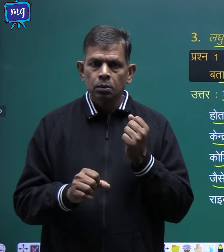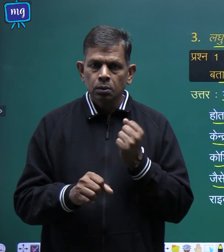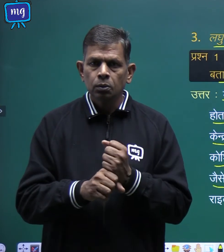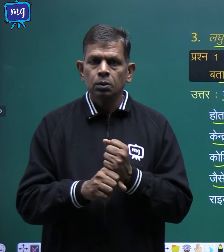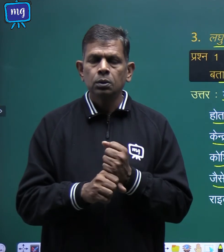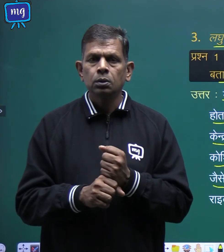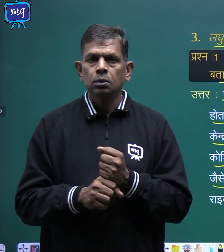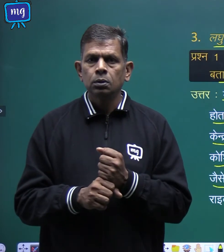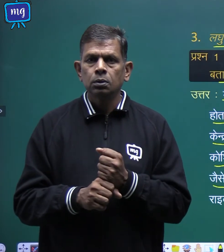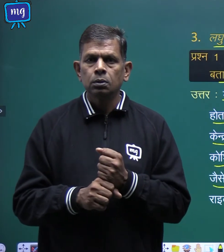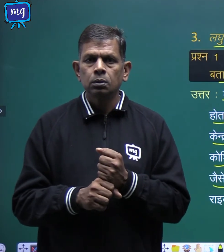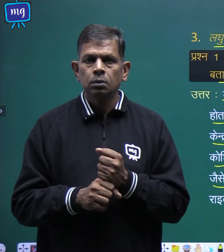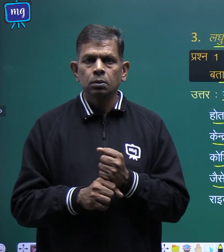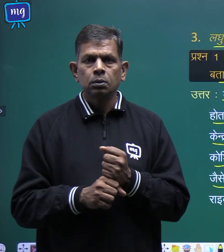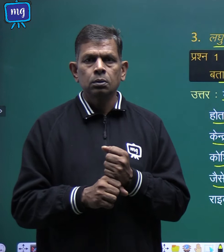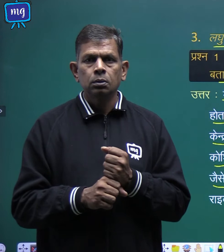गोल्जिकाए,